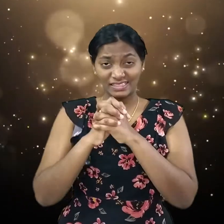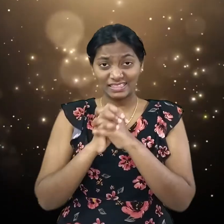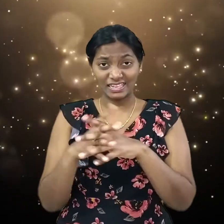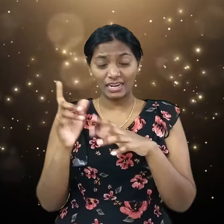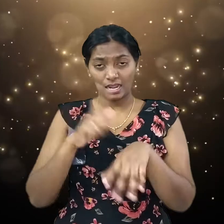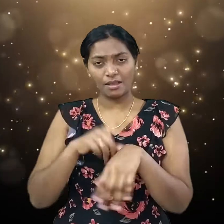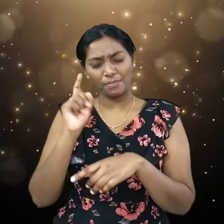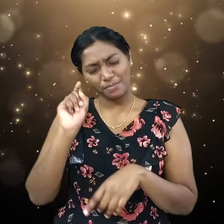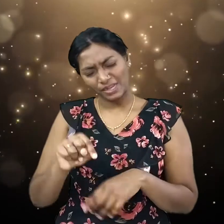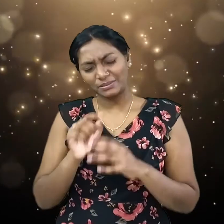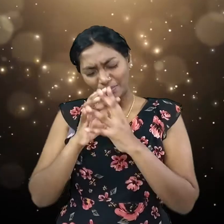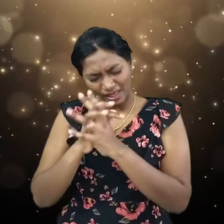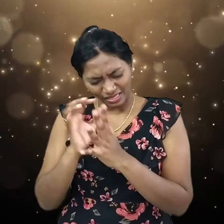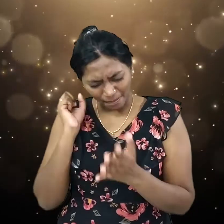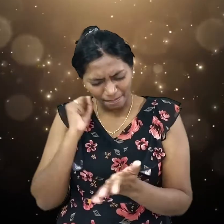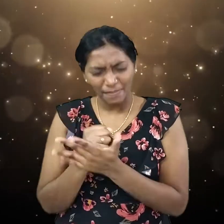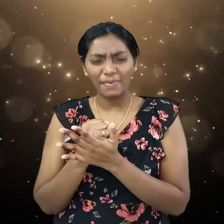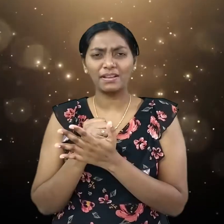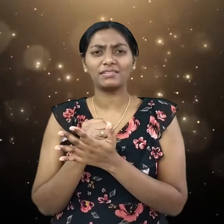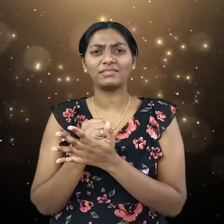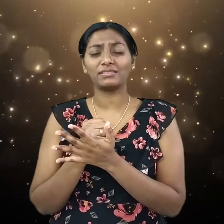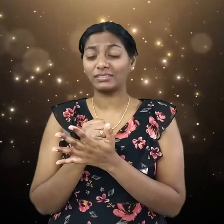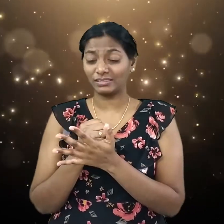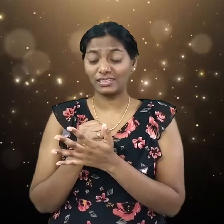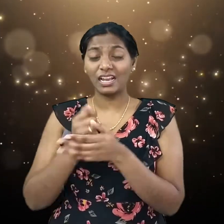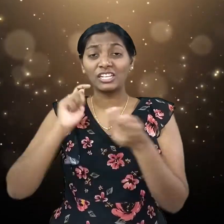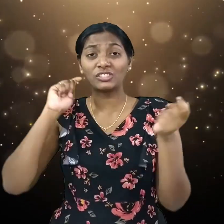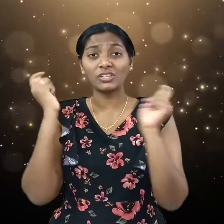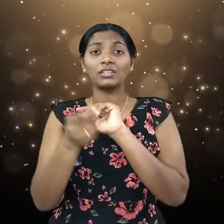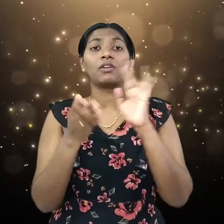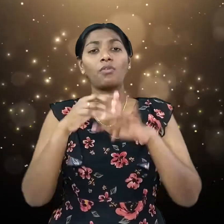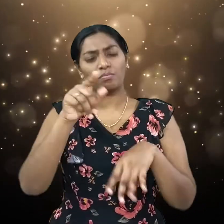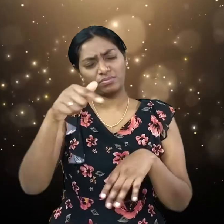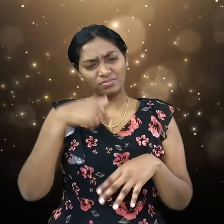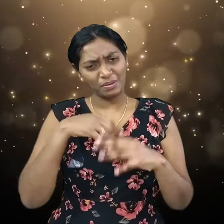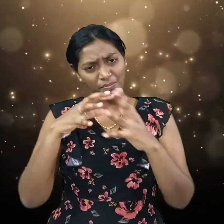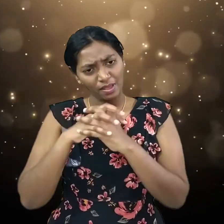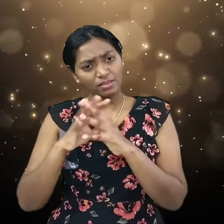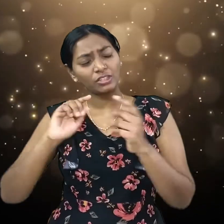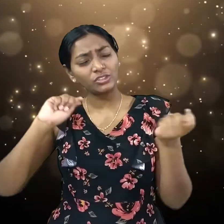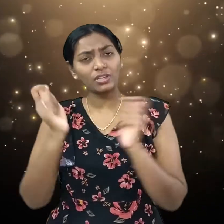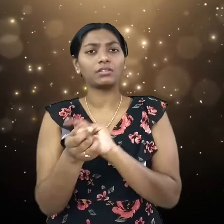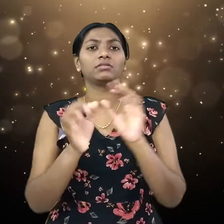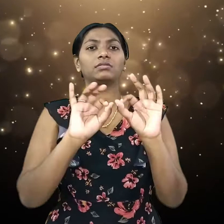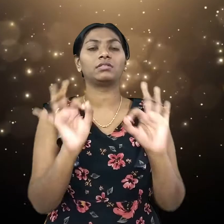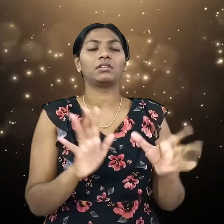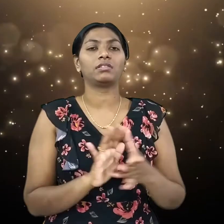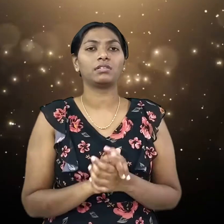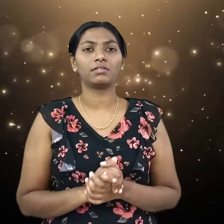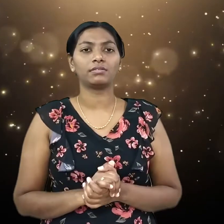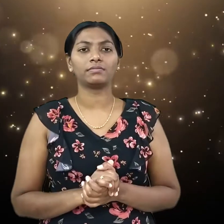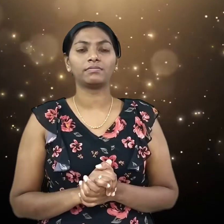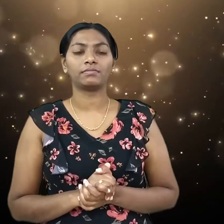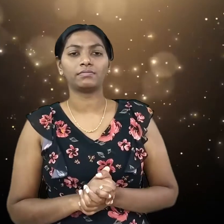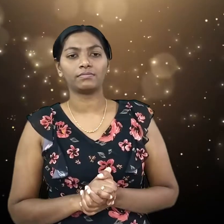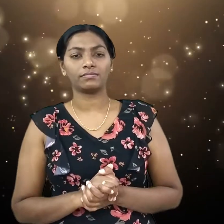जब प्रार्थना का समय, मुझको और आपको प्रार्थना करनी पड़ेगी, क्योंकि ये बदलाव केवल मुझसे और आपसे ही आने वाला है।